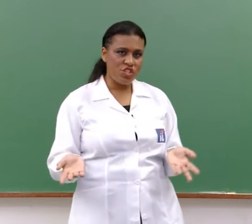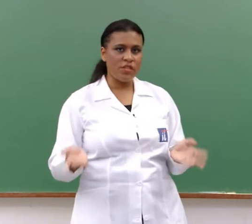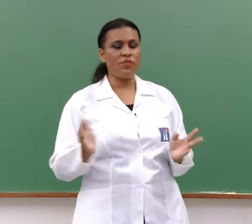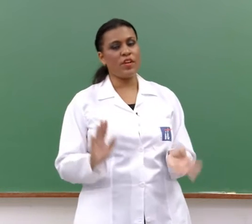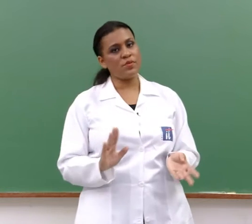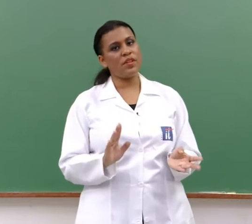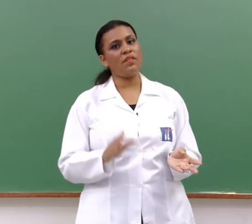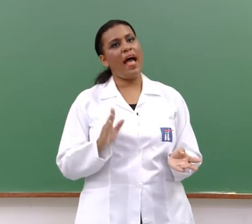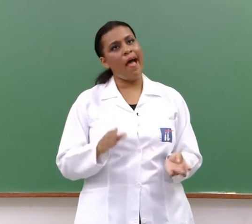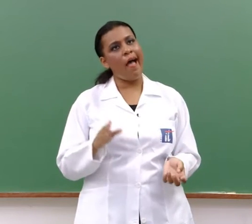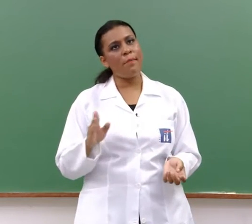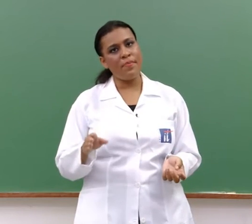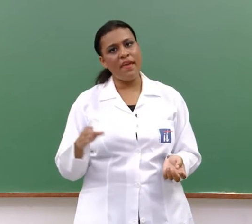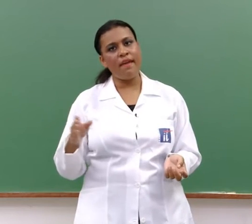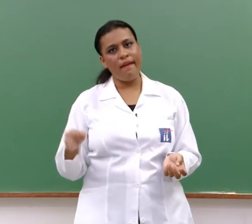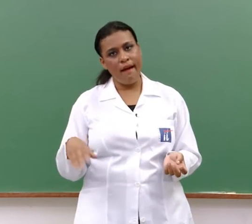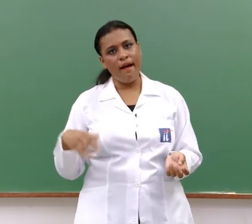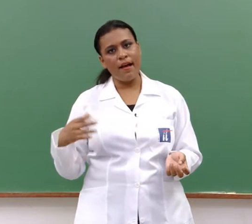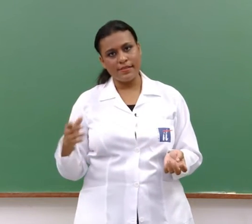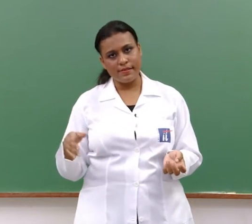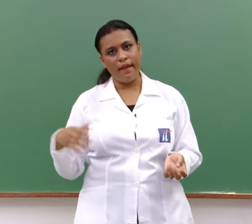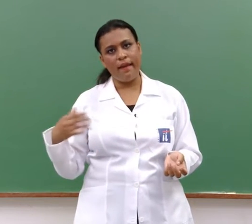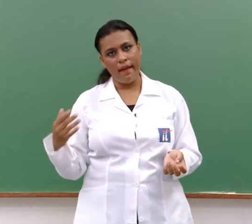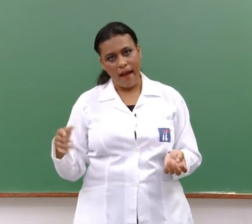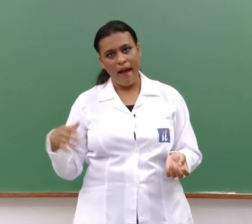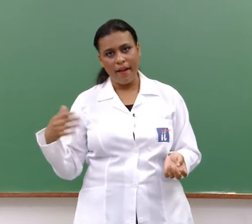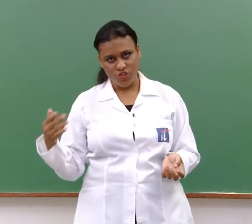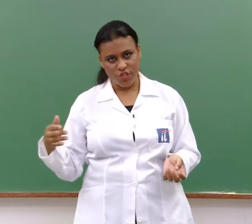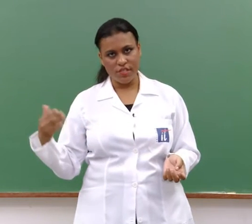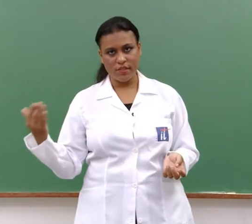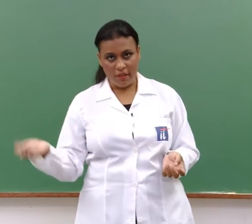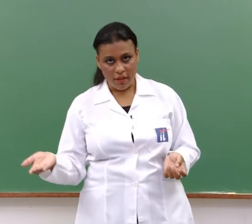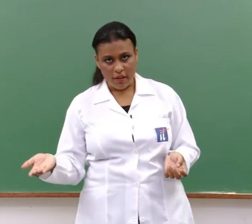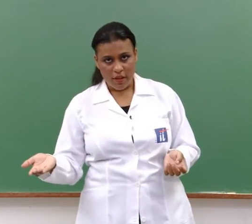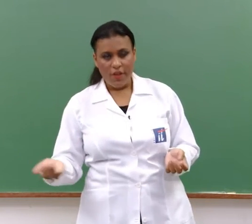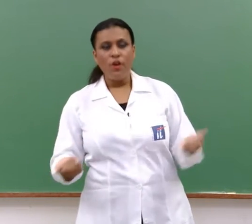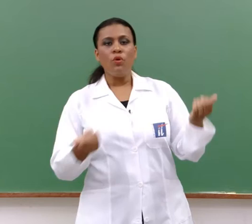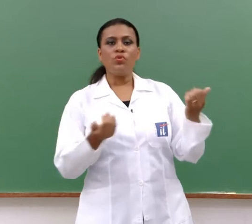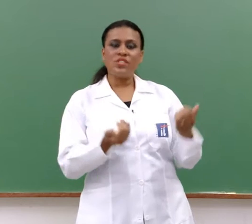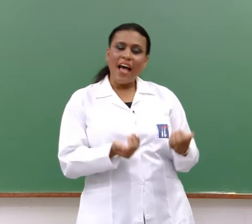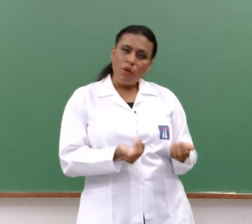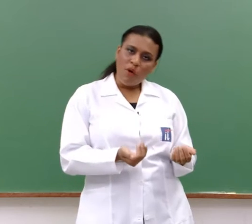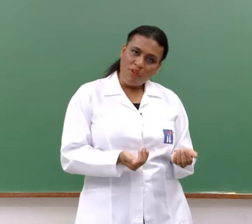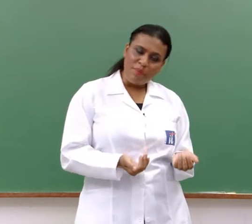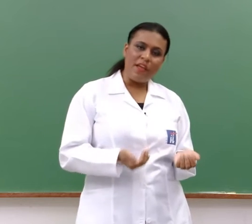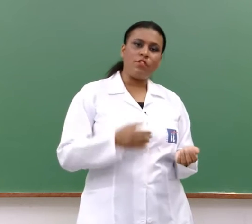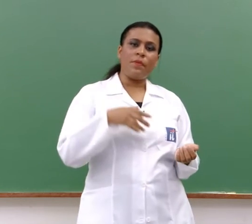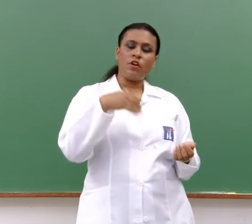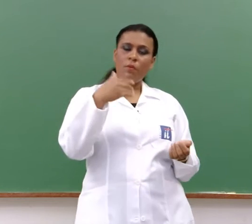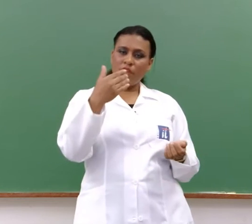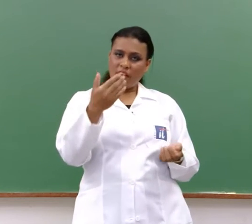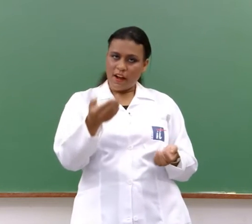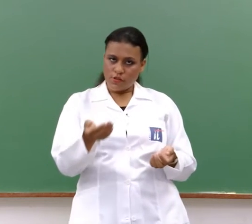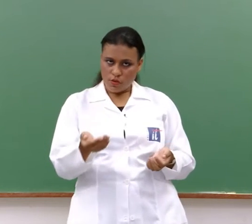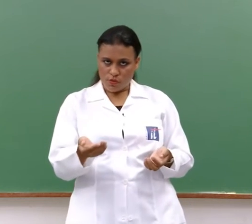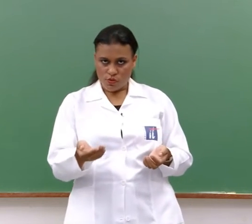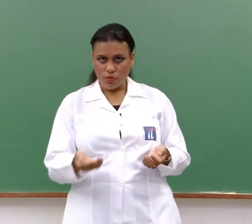não ficamos falando A, B, A, C, A, X, I. Usar o alfabeto para comunicar-se com os